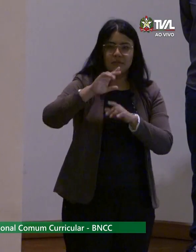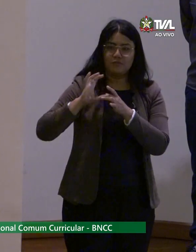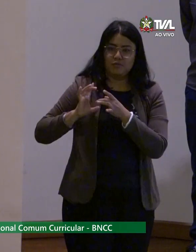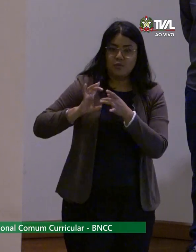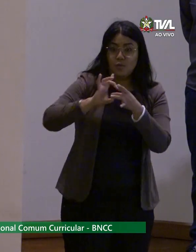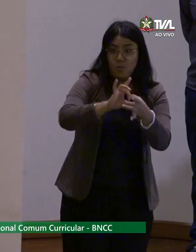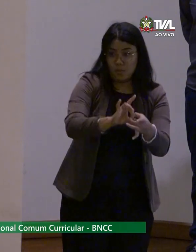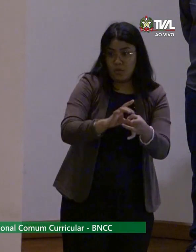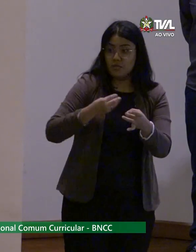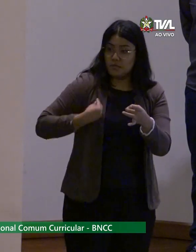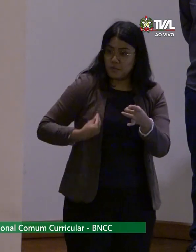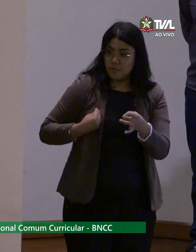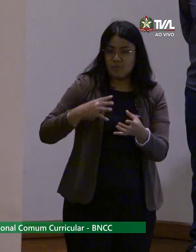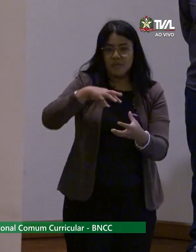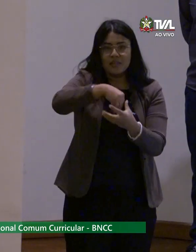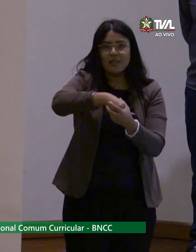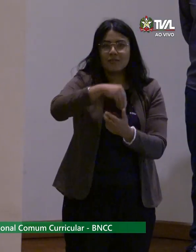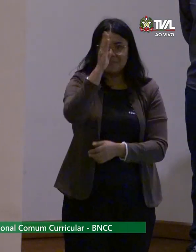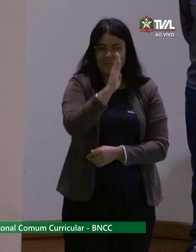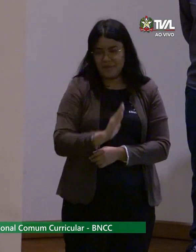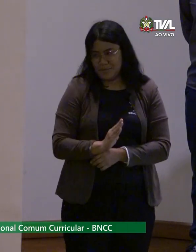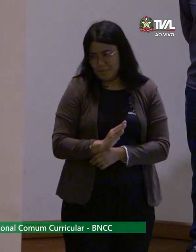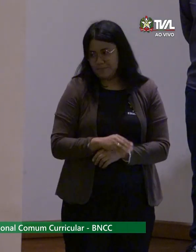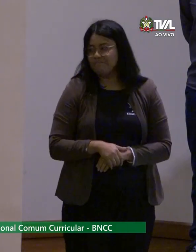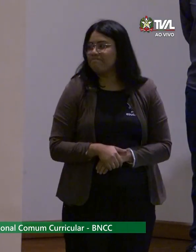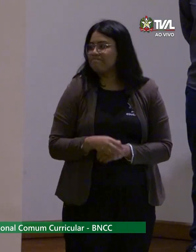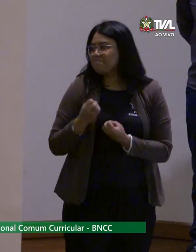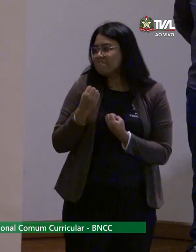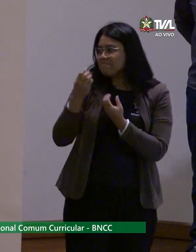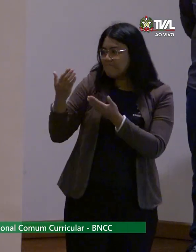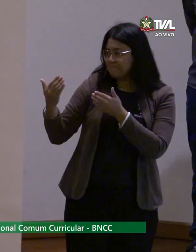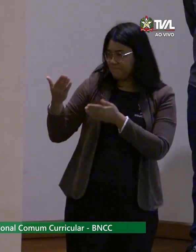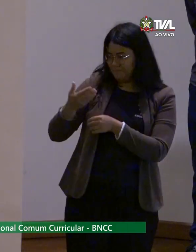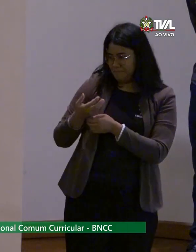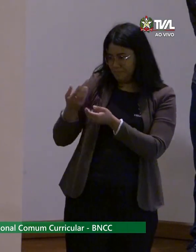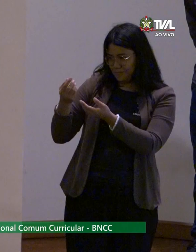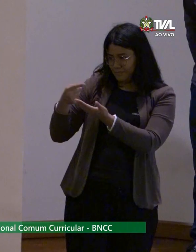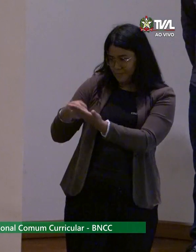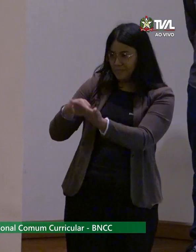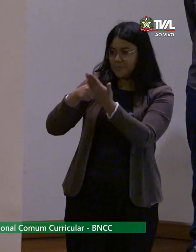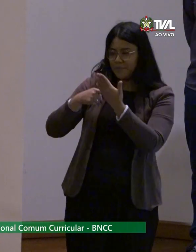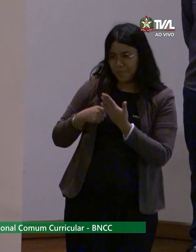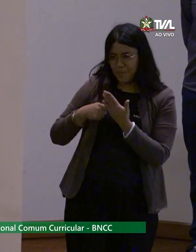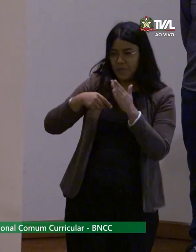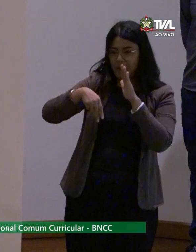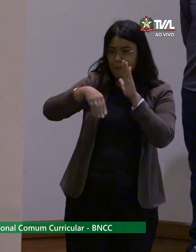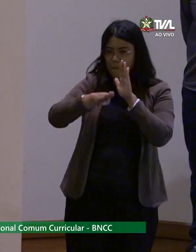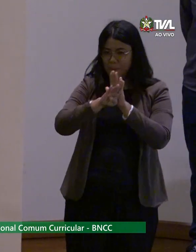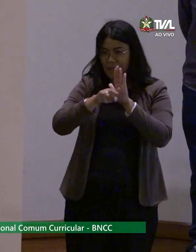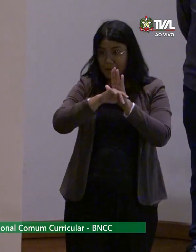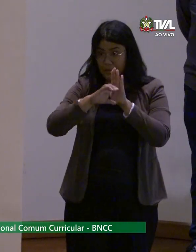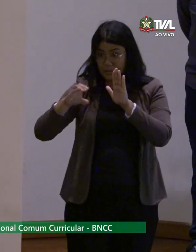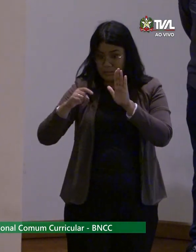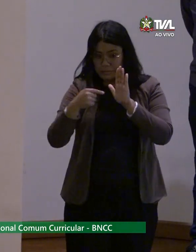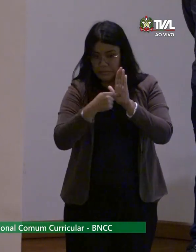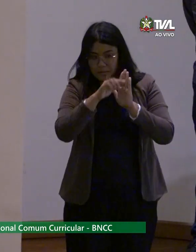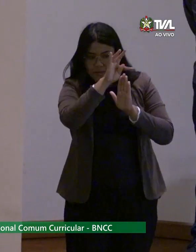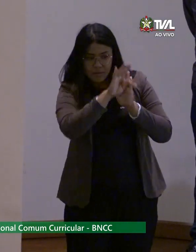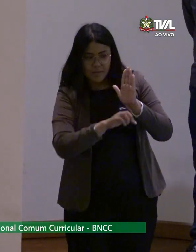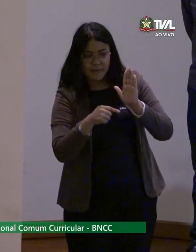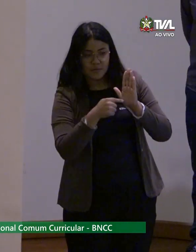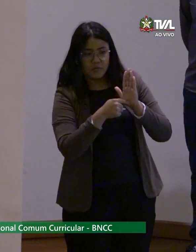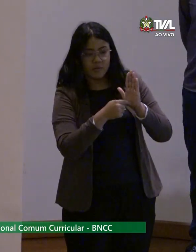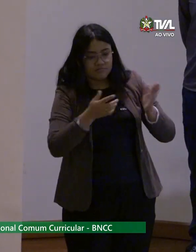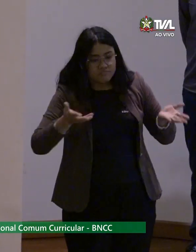textos existentes no país como eu disse a ela ela nos dá a bncc e ela disse isso no texto o